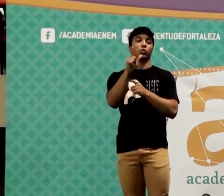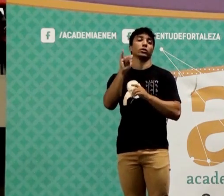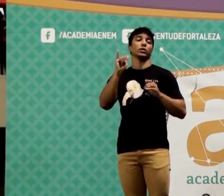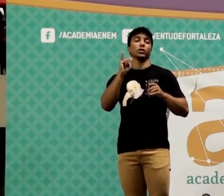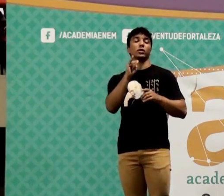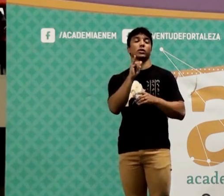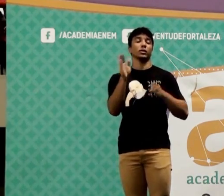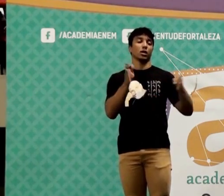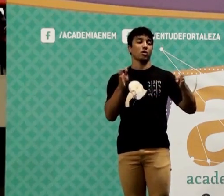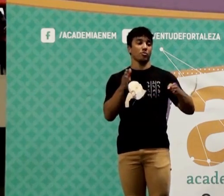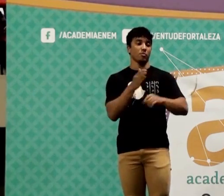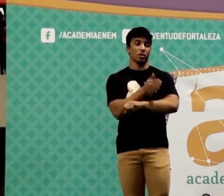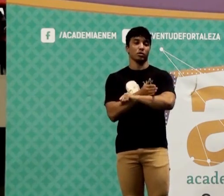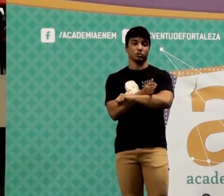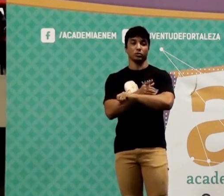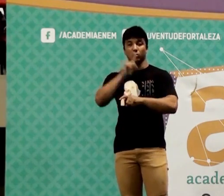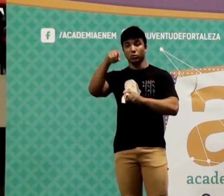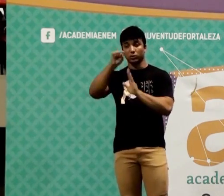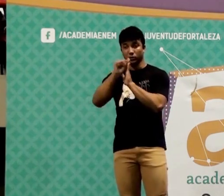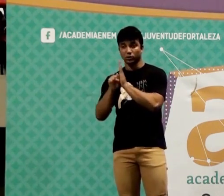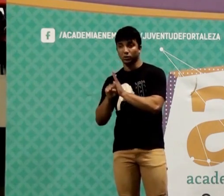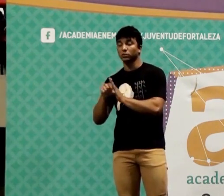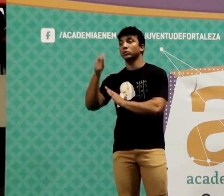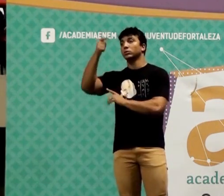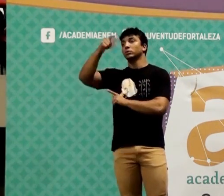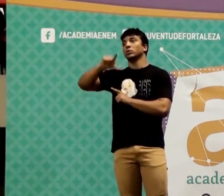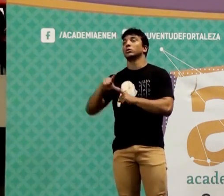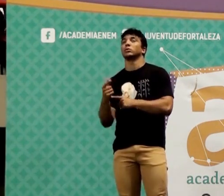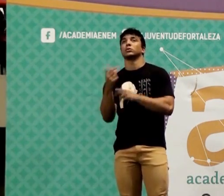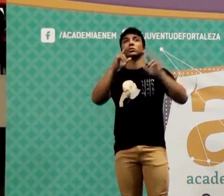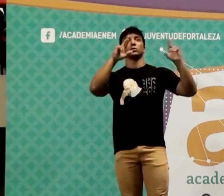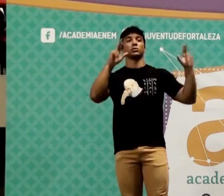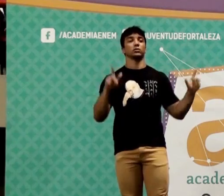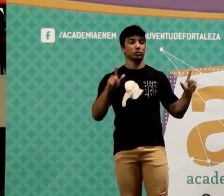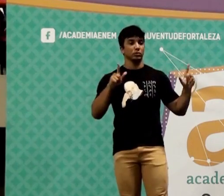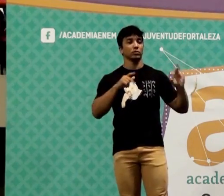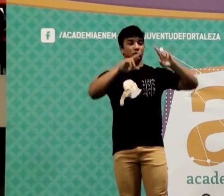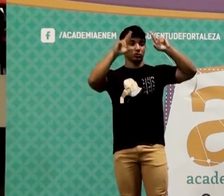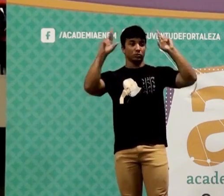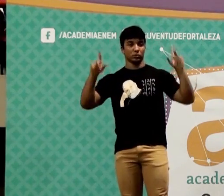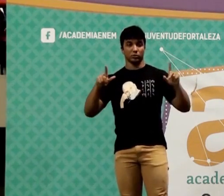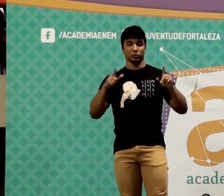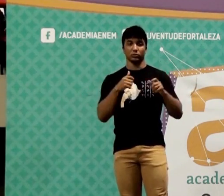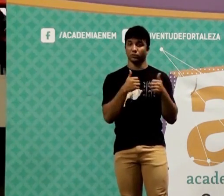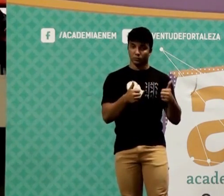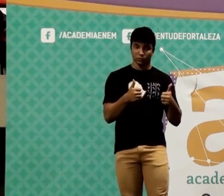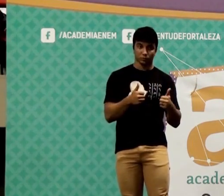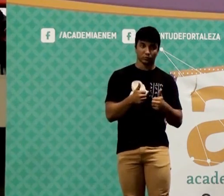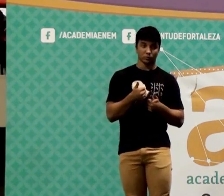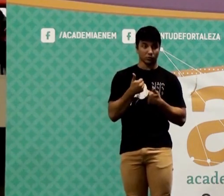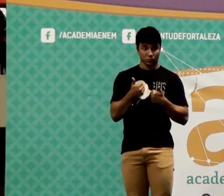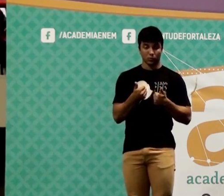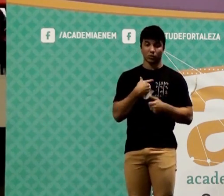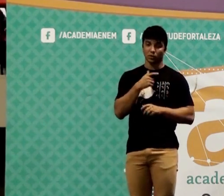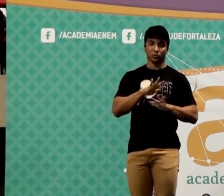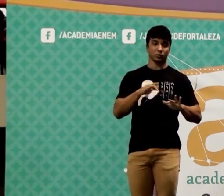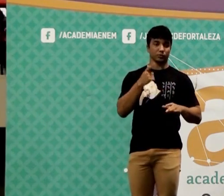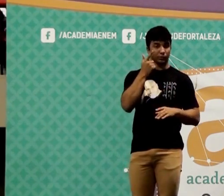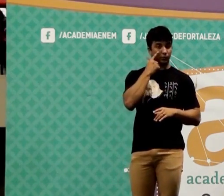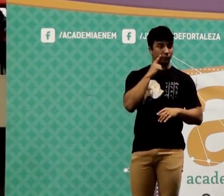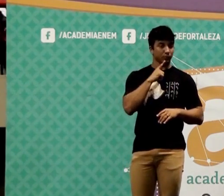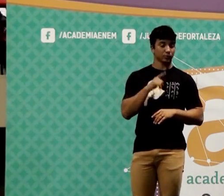responder ela, porque você precisa fazer uma famosa parada para entender o que ele